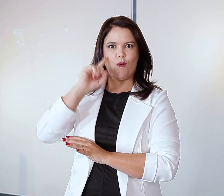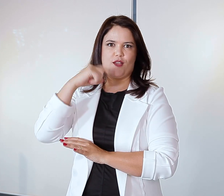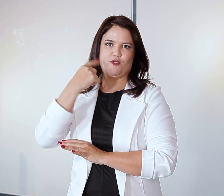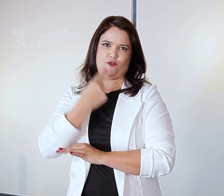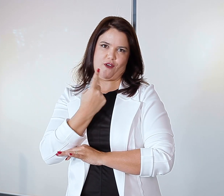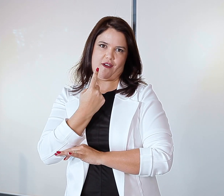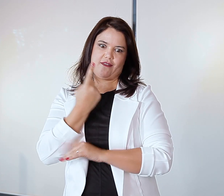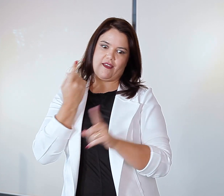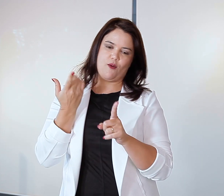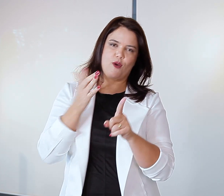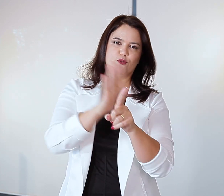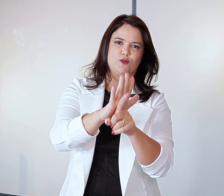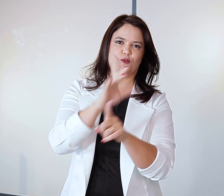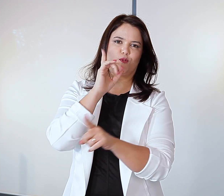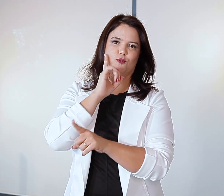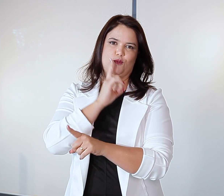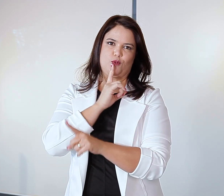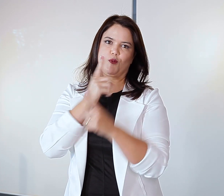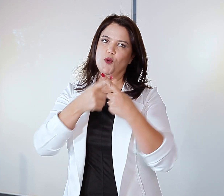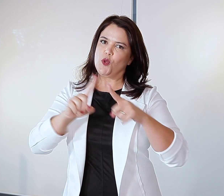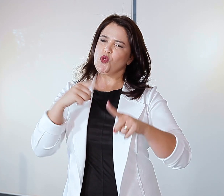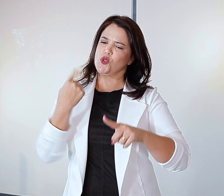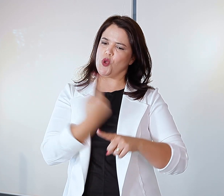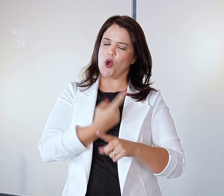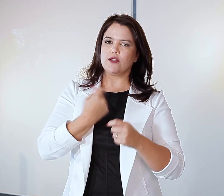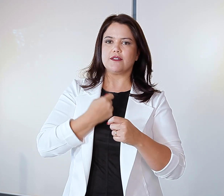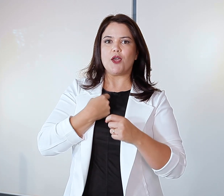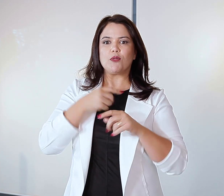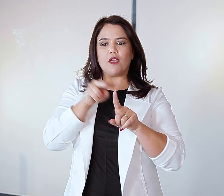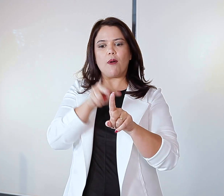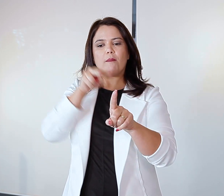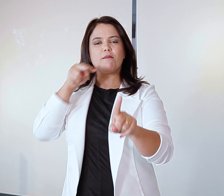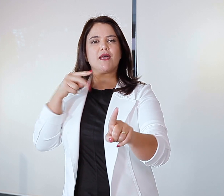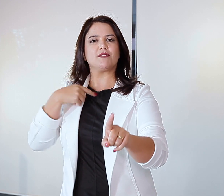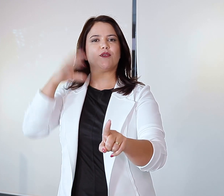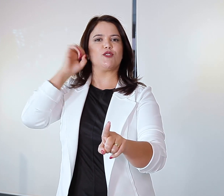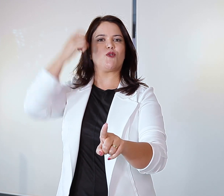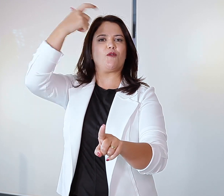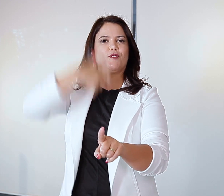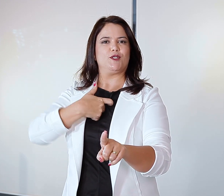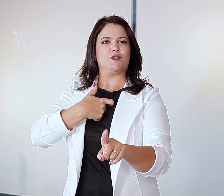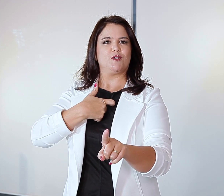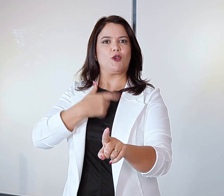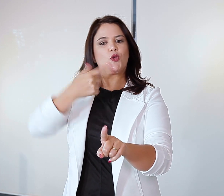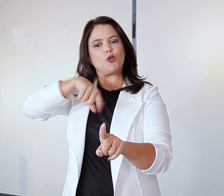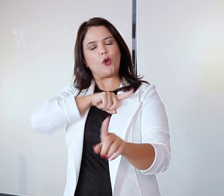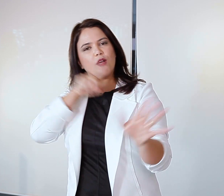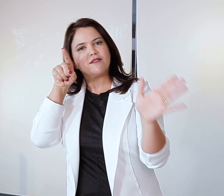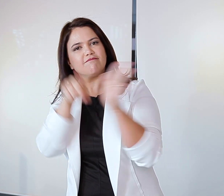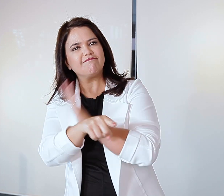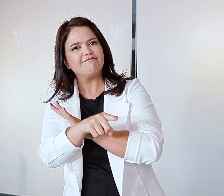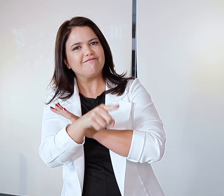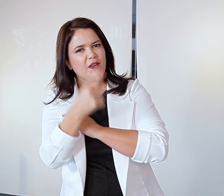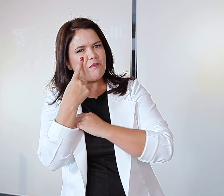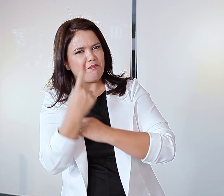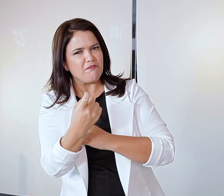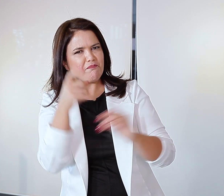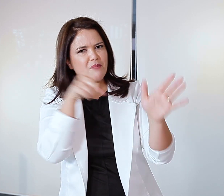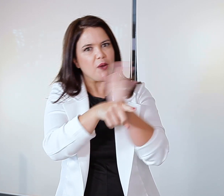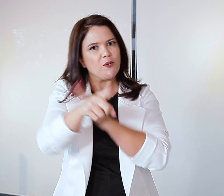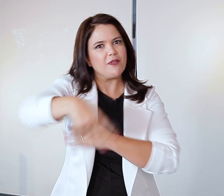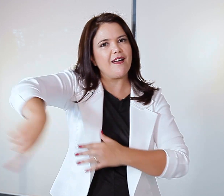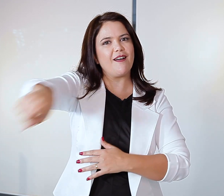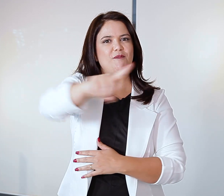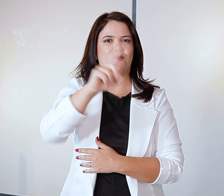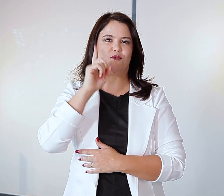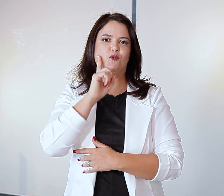surda. É ela que pode falar sobre ela. Eu tenho uma perspectiva de pessoa não surda, então seria interessante perguntar para a